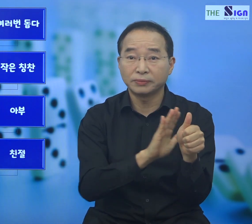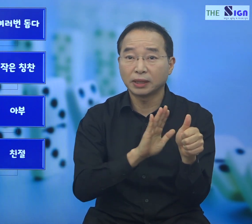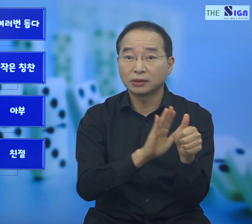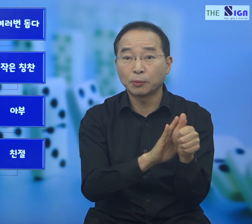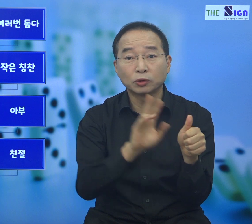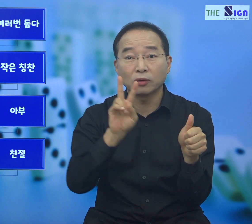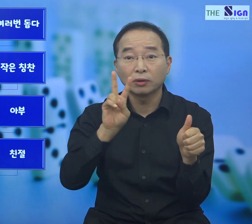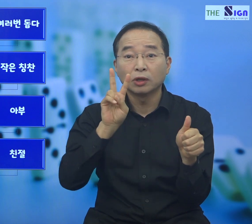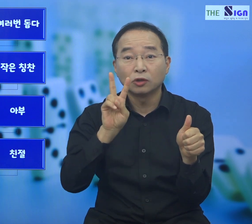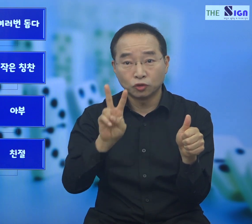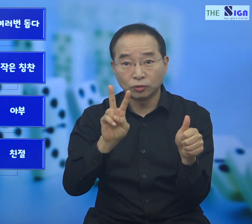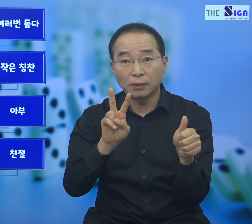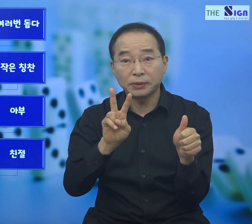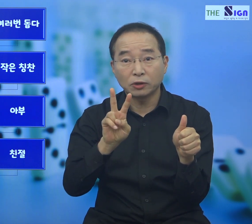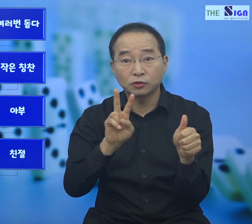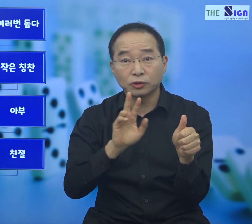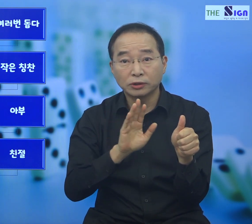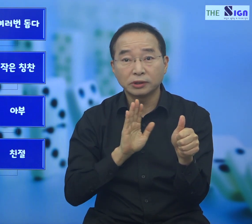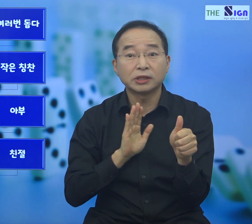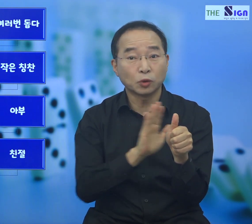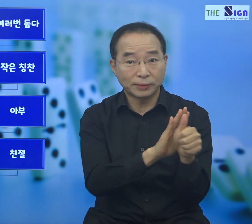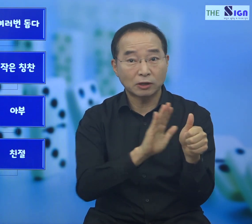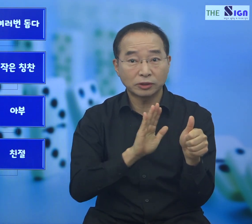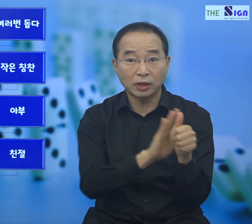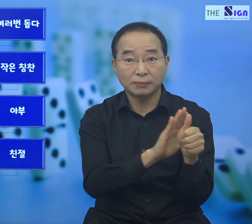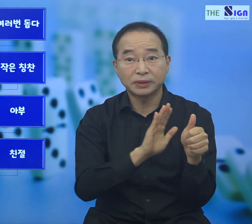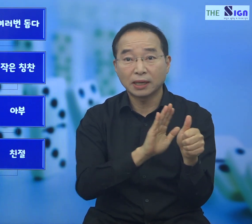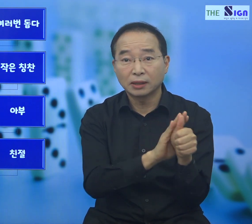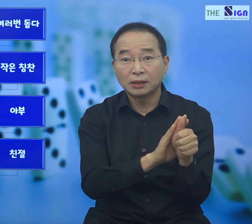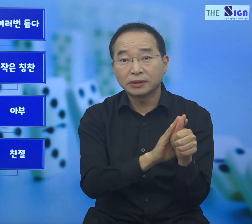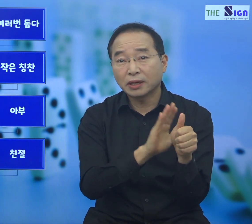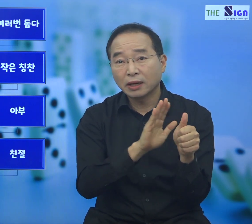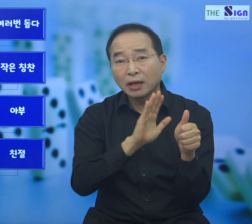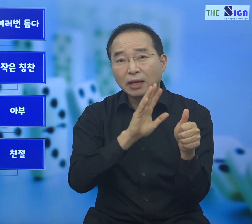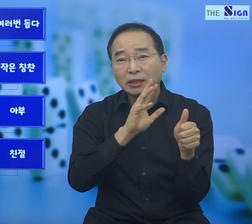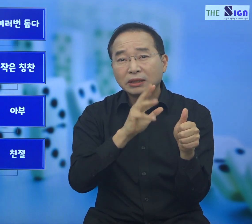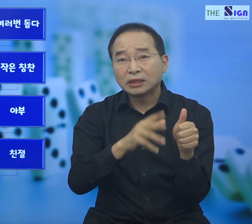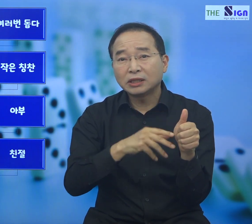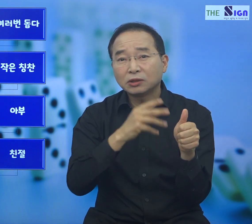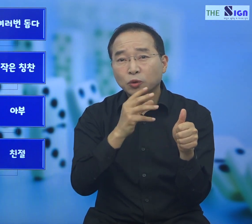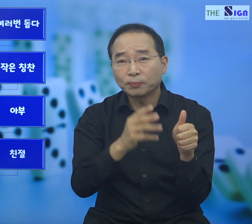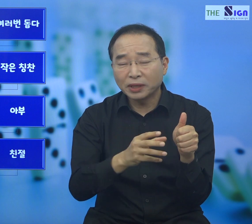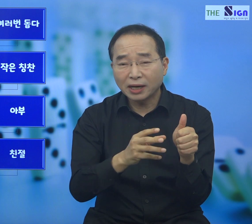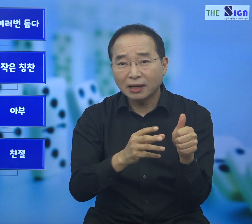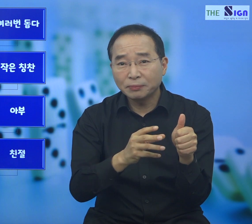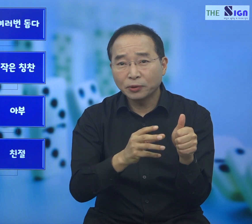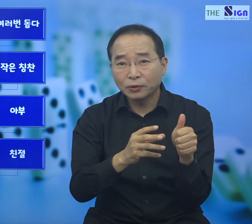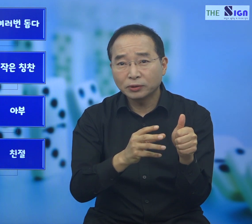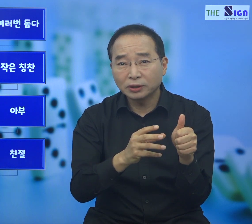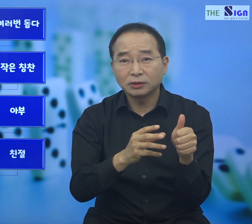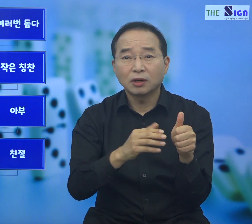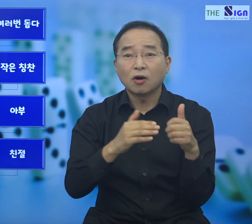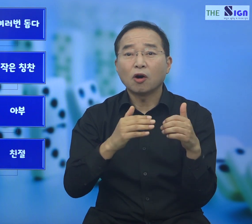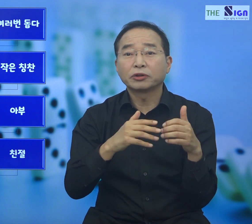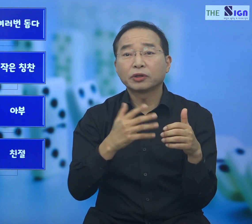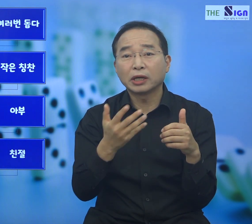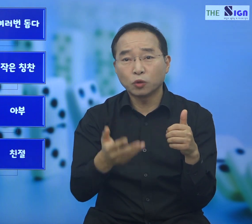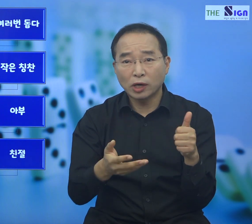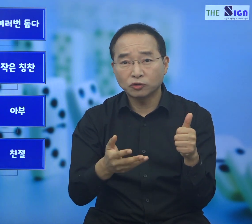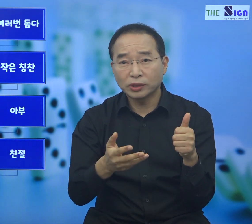이제 보통 2번 밀어주는 것을 이제 돕다라고 사용합니다. 근데 이 돕다라는 표현은 어떻게 도와주냐에